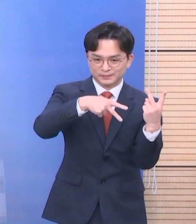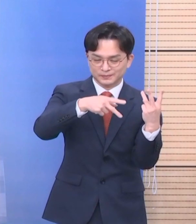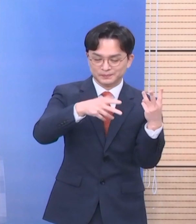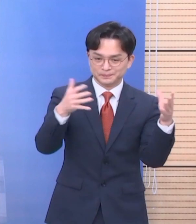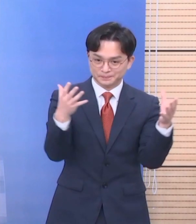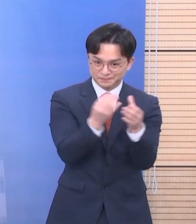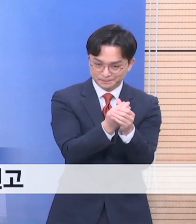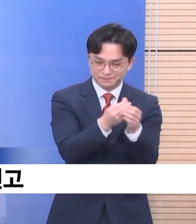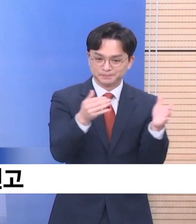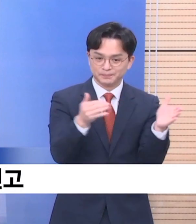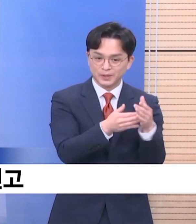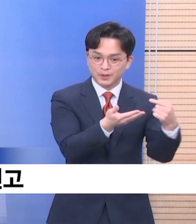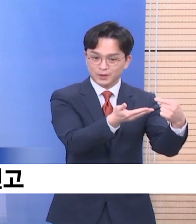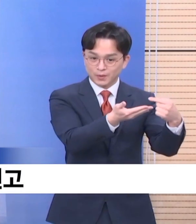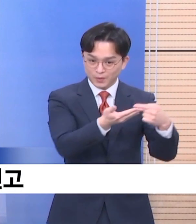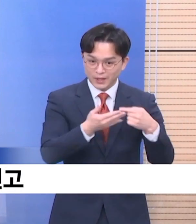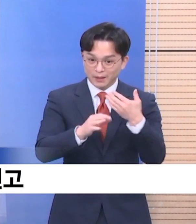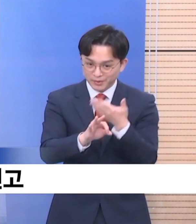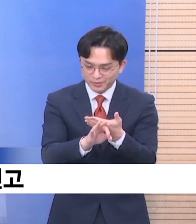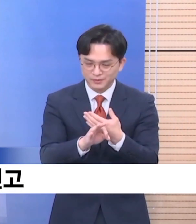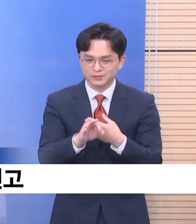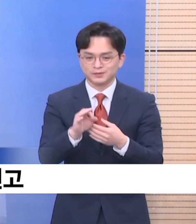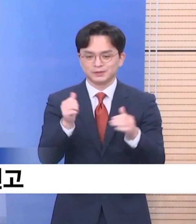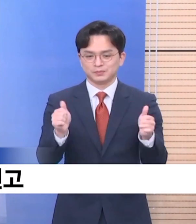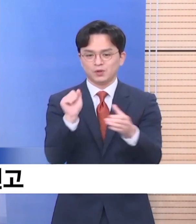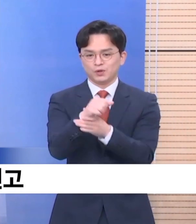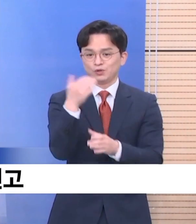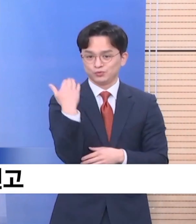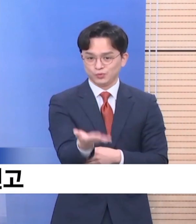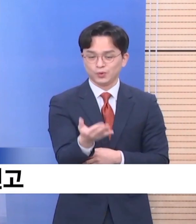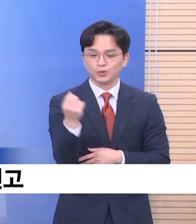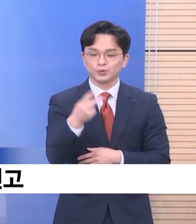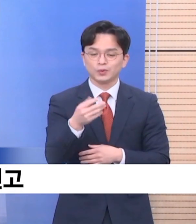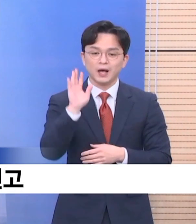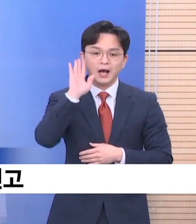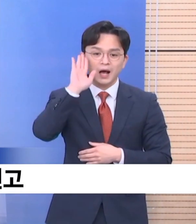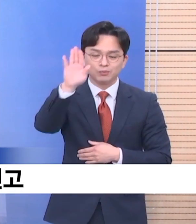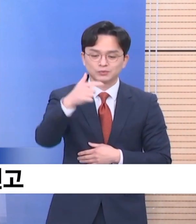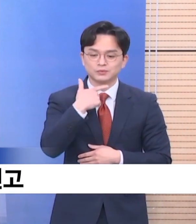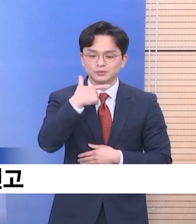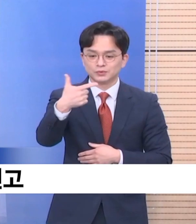있고 아울러 향후 만 65세 이상의 접종은